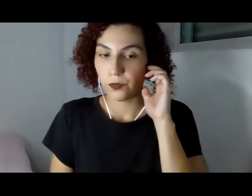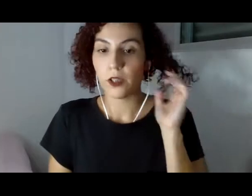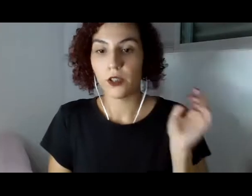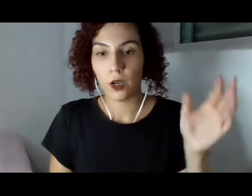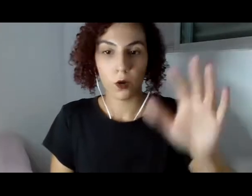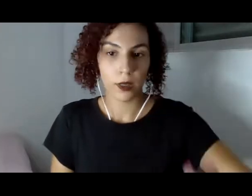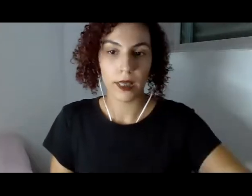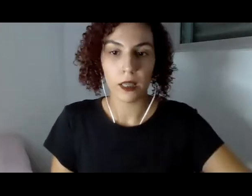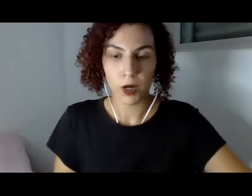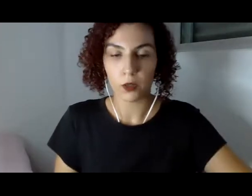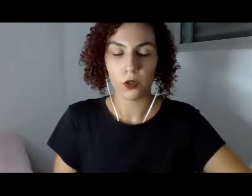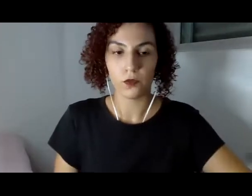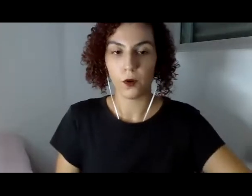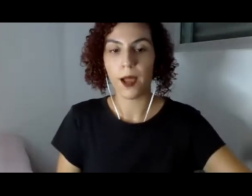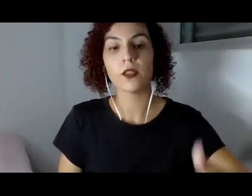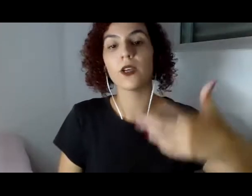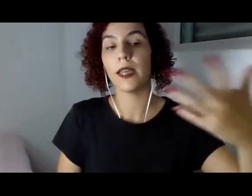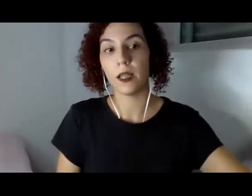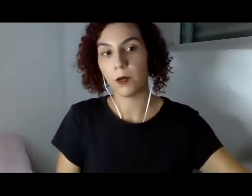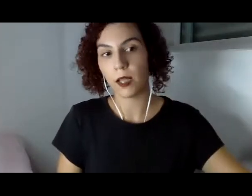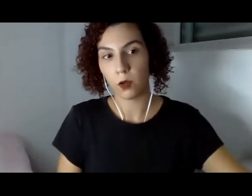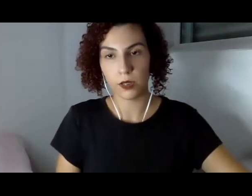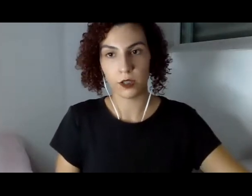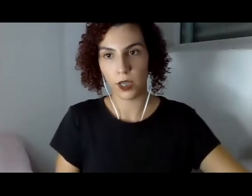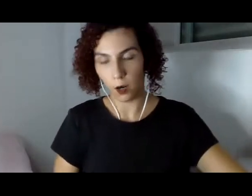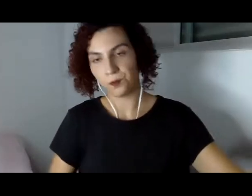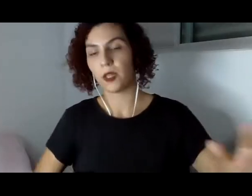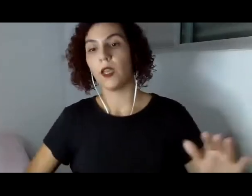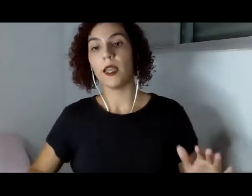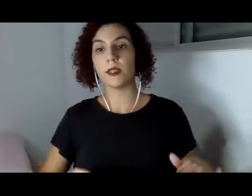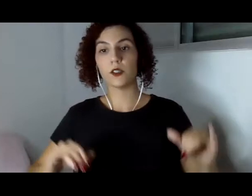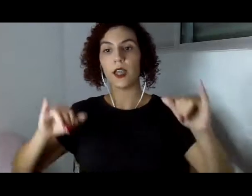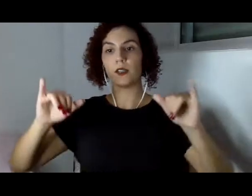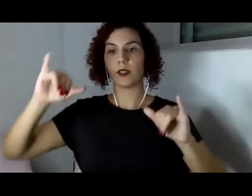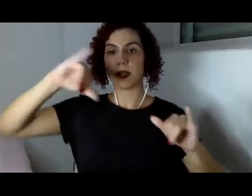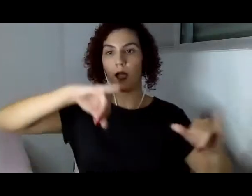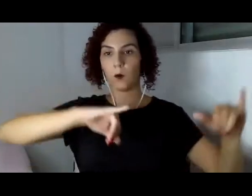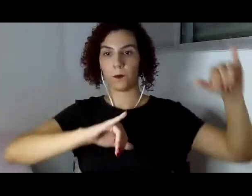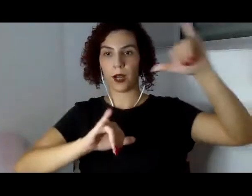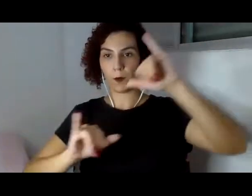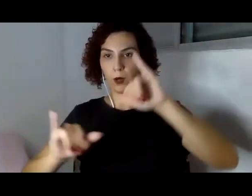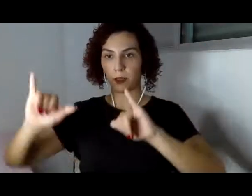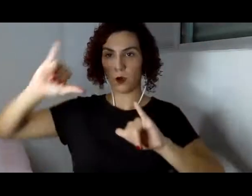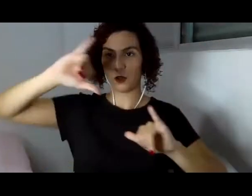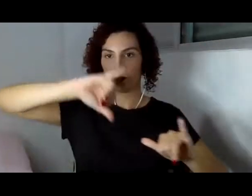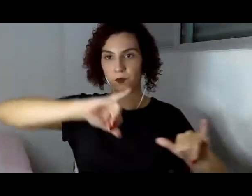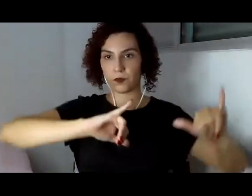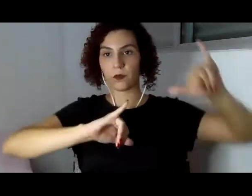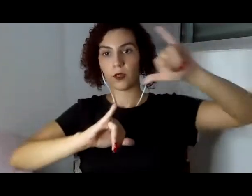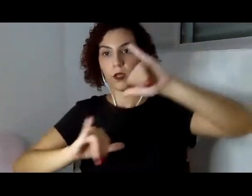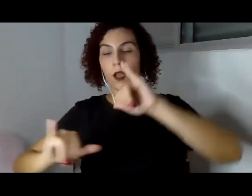Laboratório. Eu coloquei aqui laboratório de informática e laboratórios em geral. Existe este sinal para